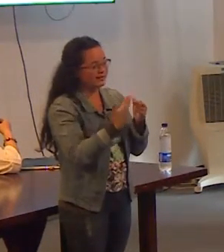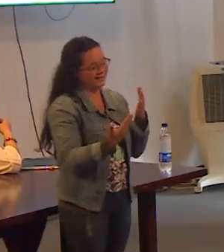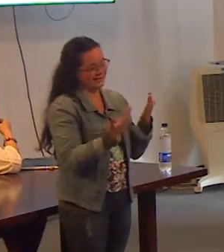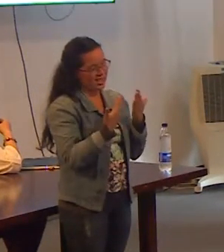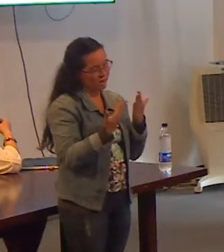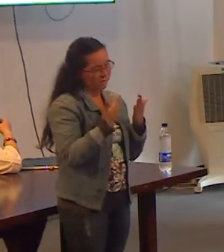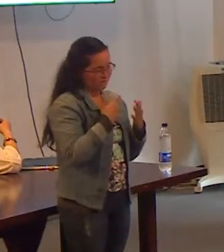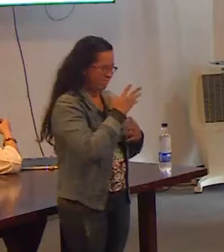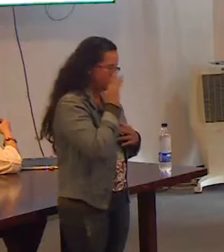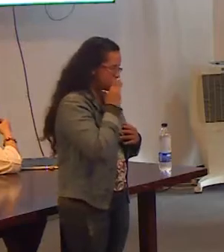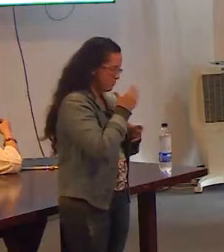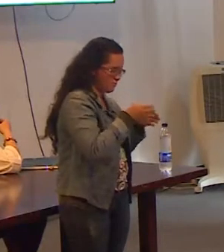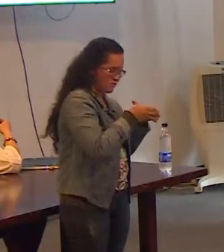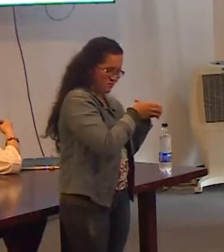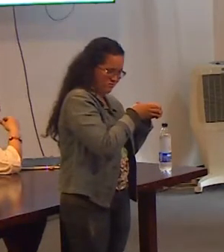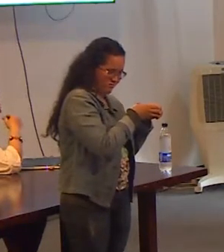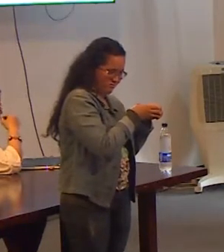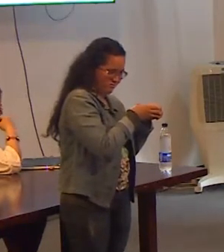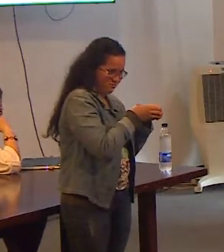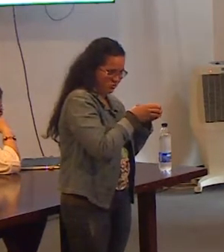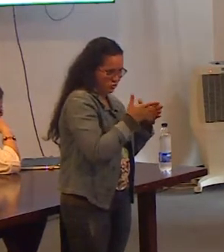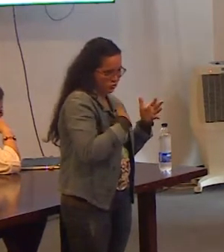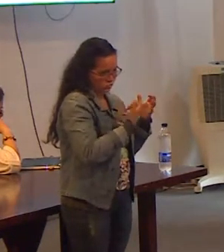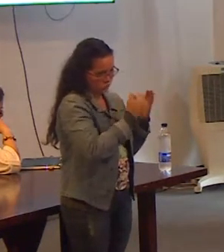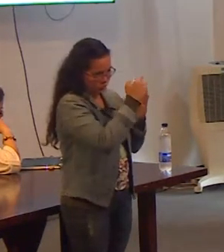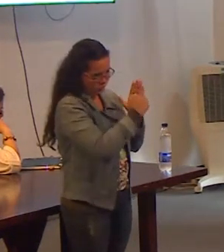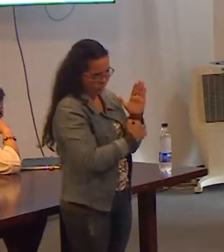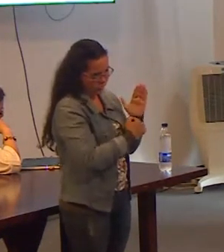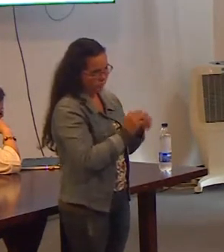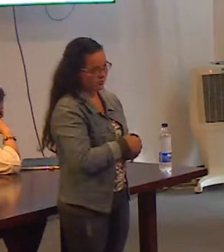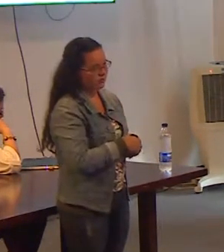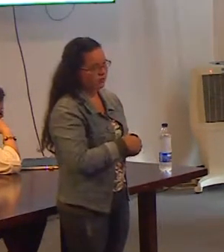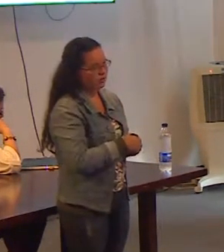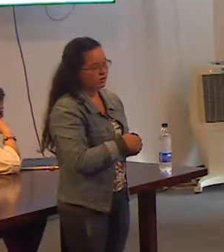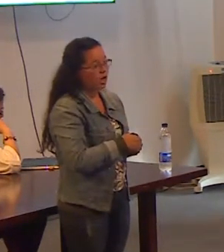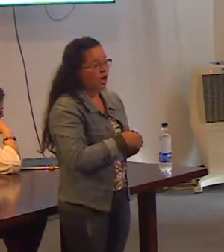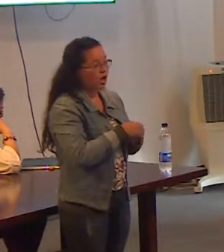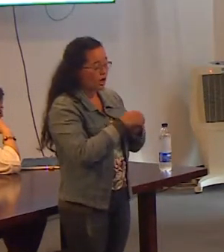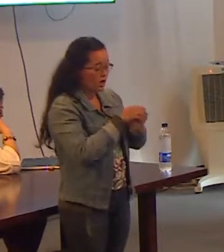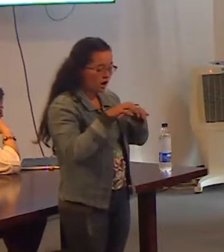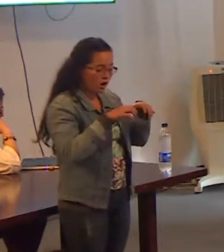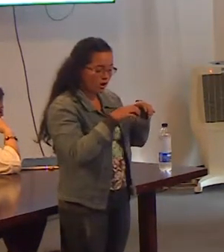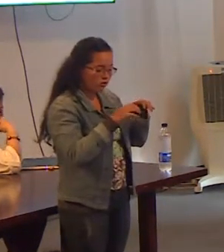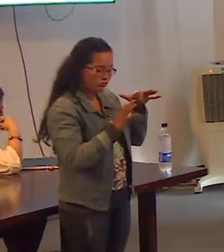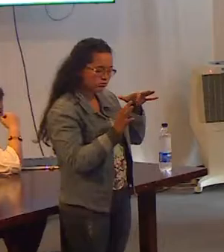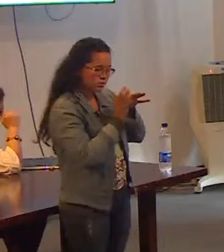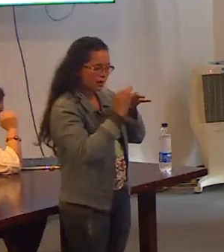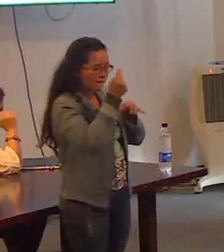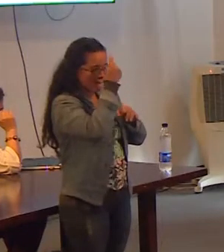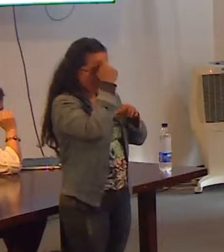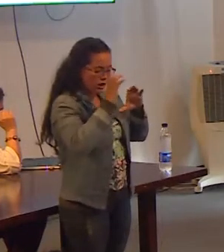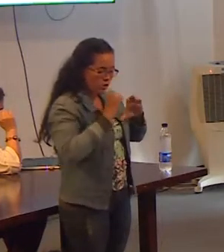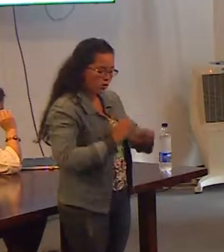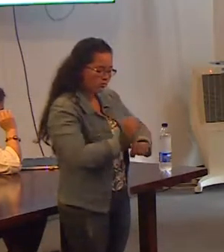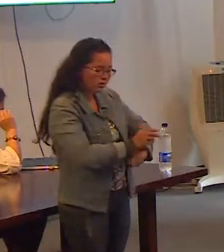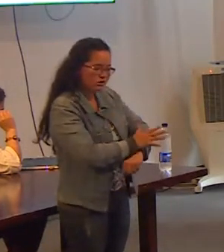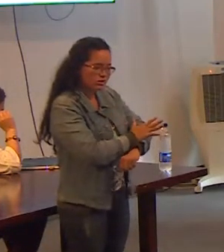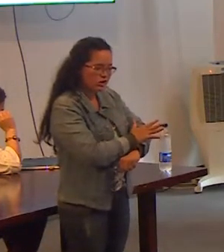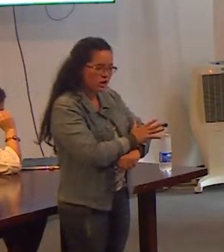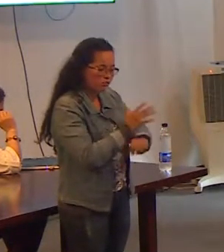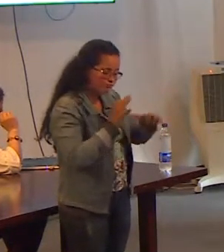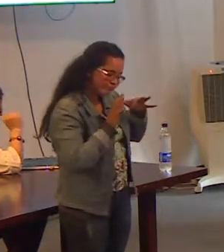vivimos en las fundaciones. Me voy a permitir leer. Acto que une la mente, el cuerpo y las emociones como una forma